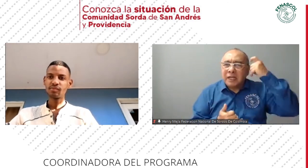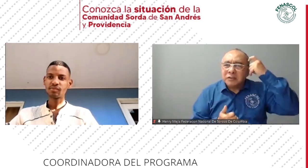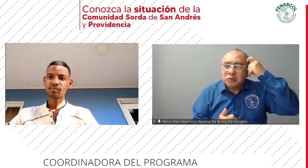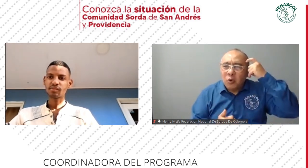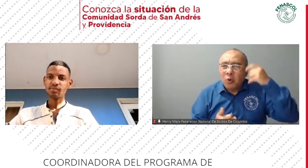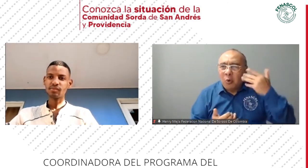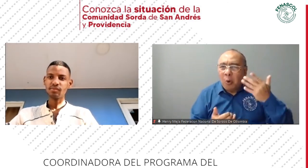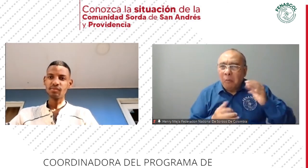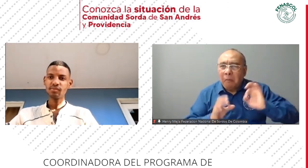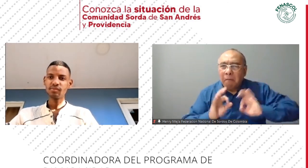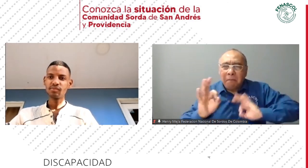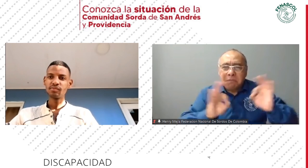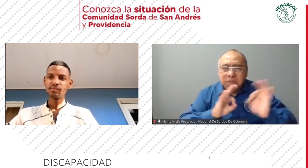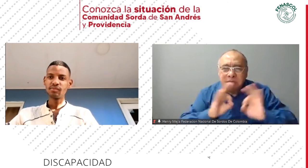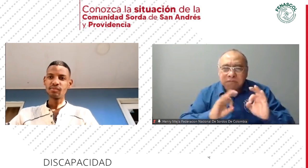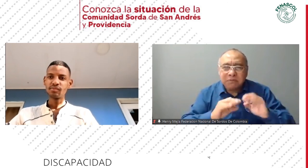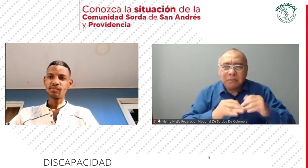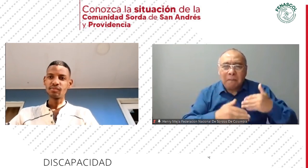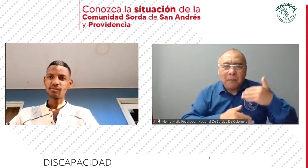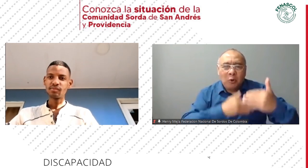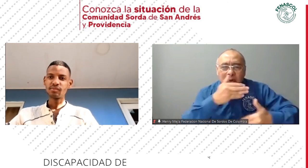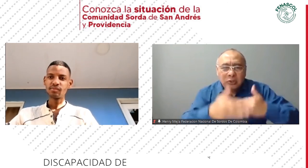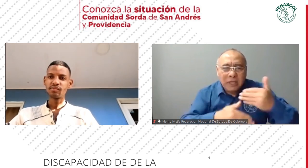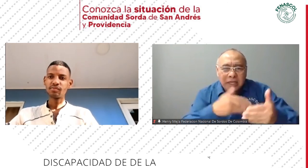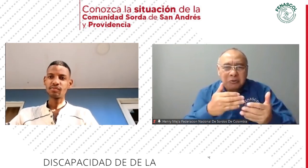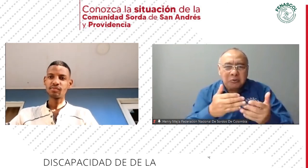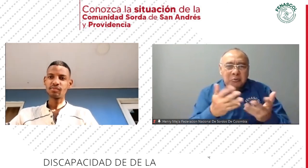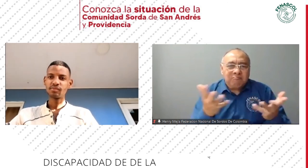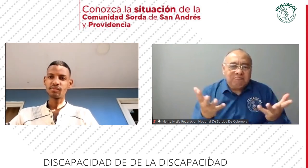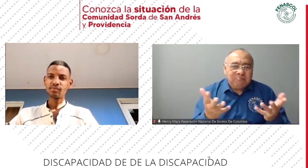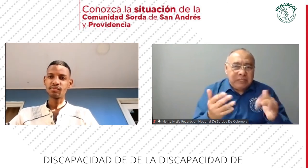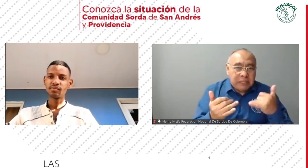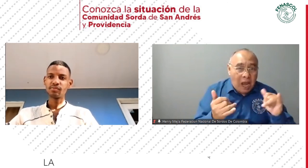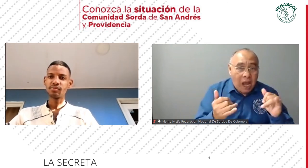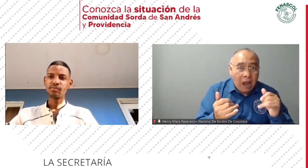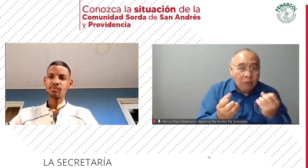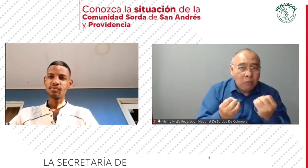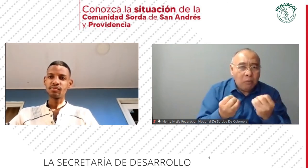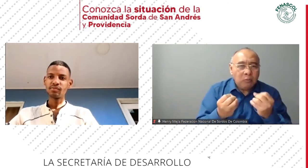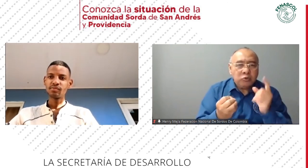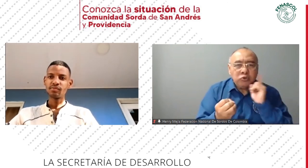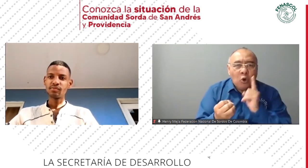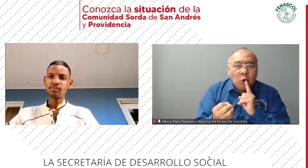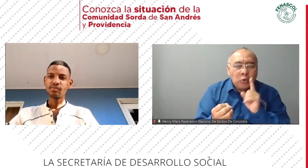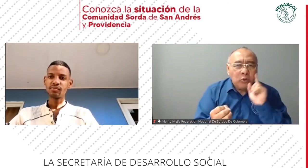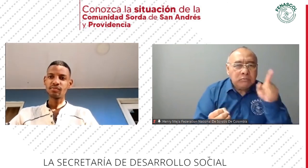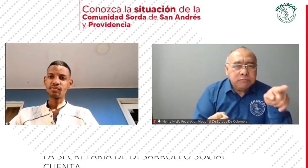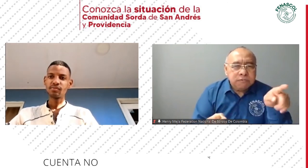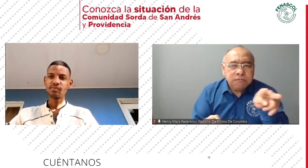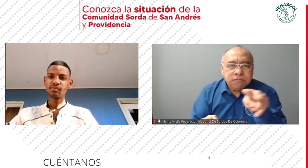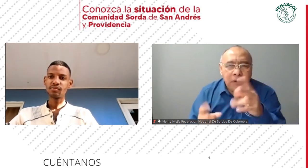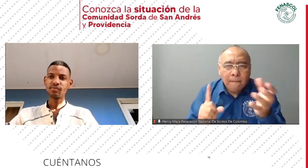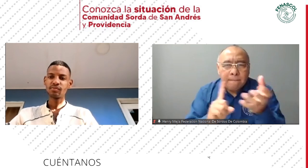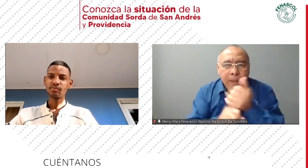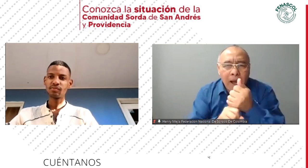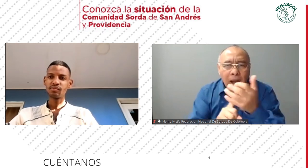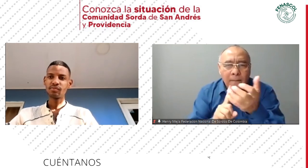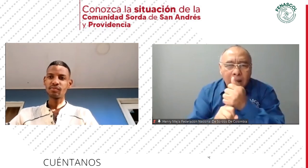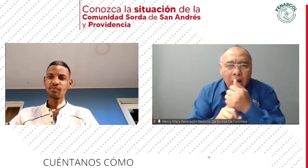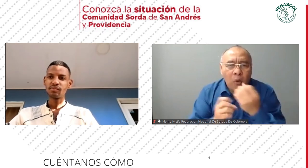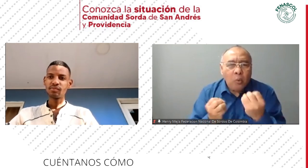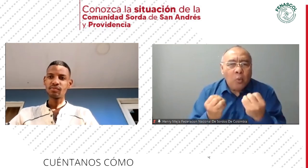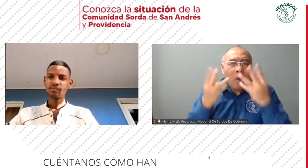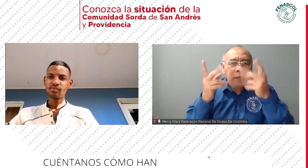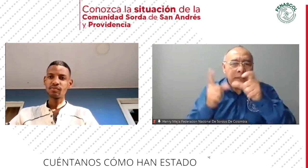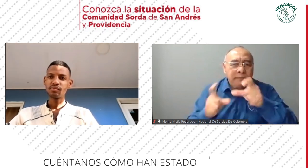de discapacidad de la discapacidad de la secretaría de desarrollo social cuéntanos cómo